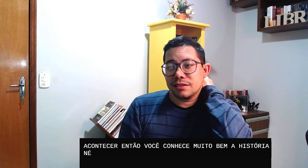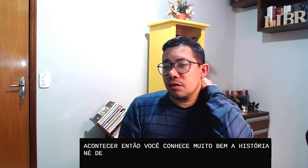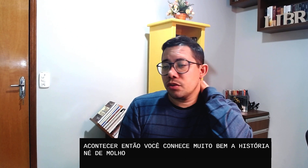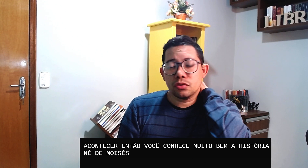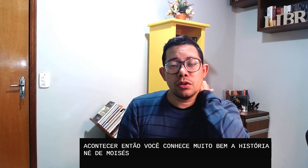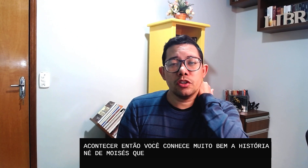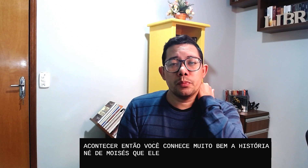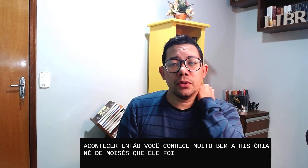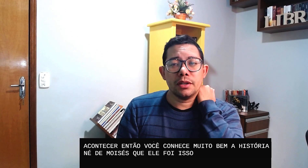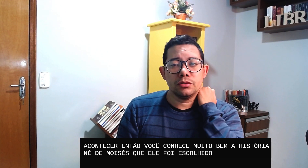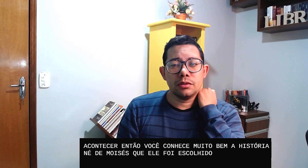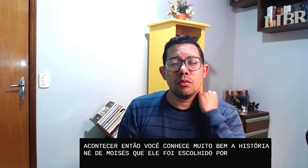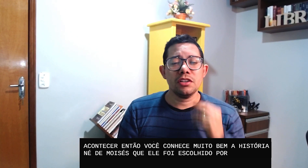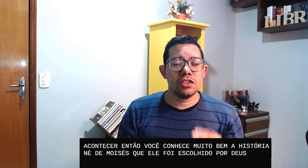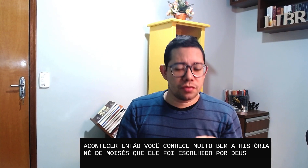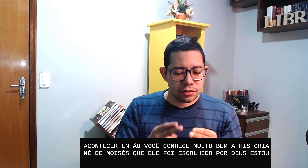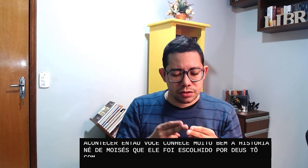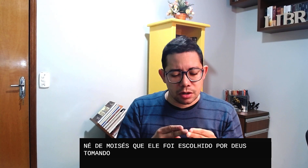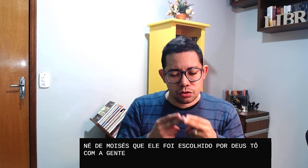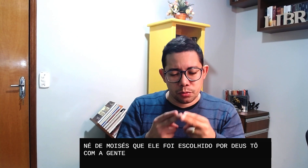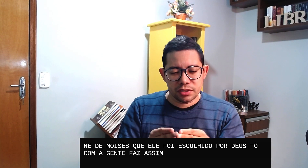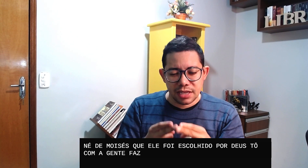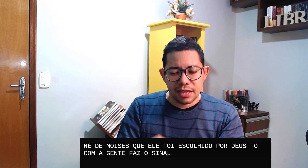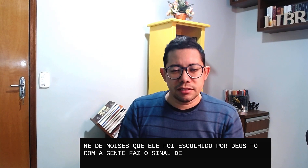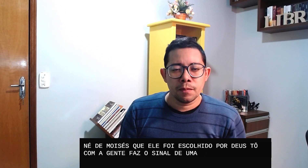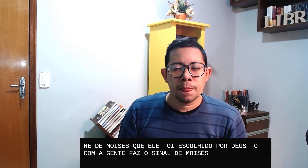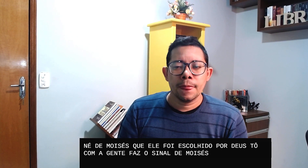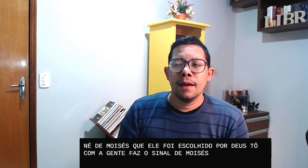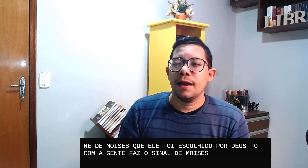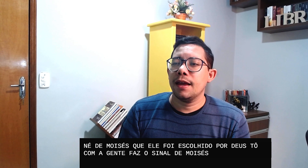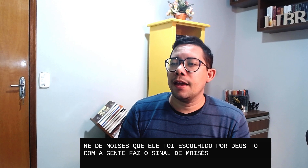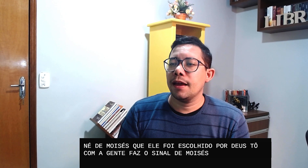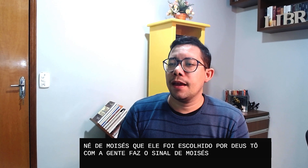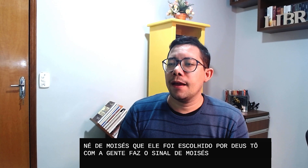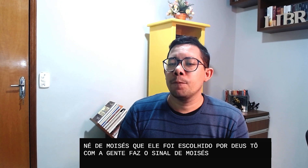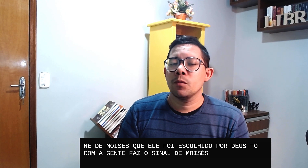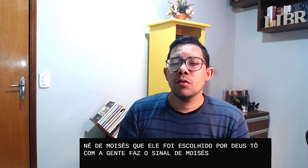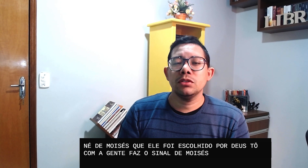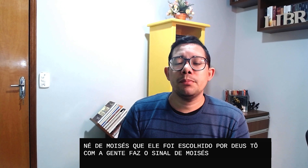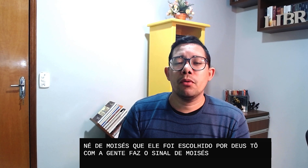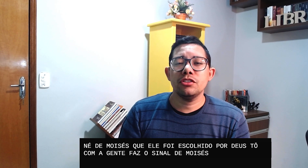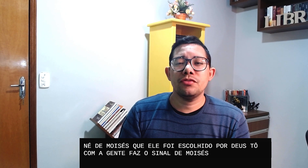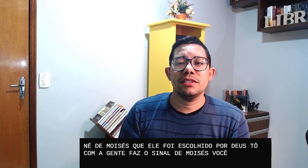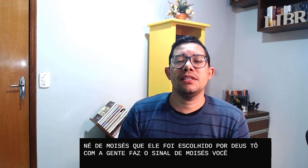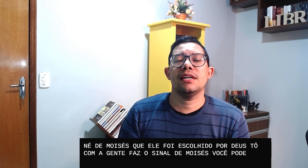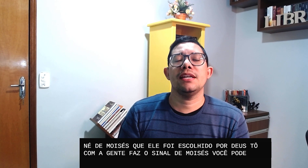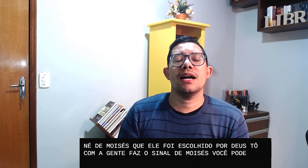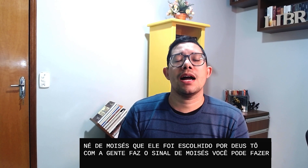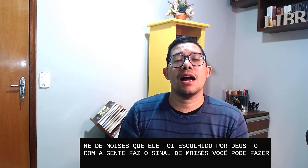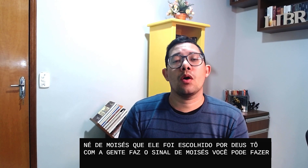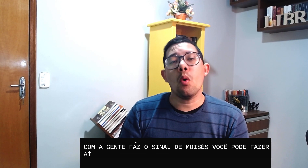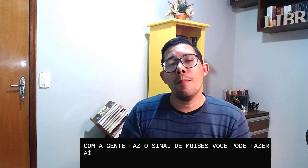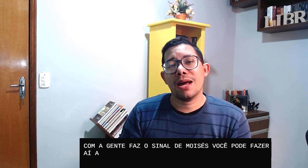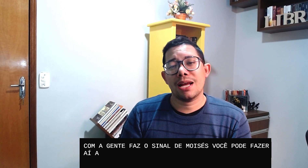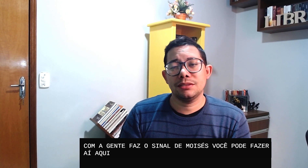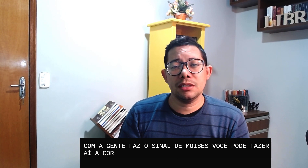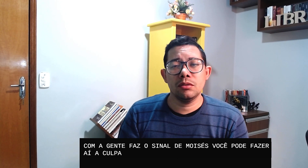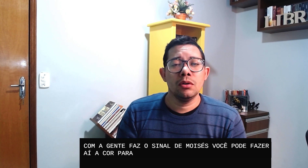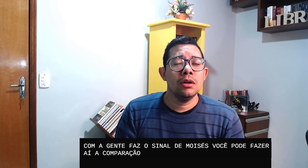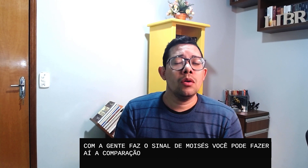foi escolhido por Deus. Então, quando a gente faz o sinal de Moisés, você pode fazer aí a comparação com